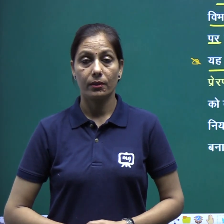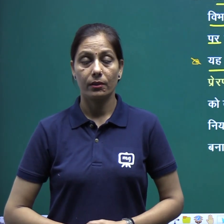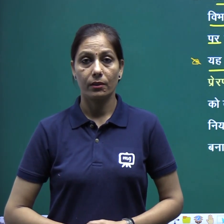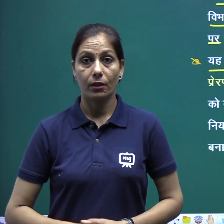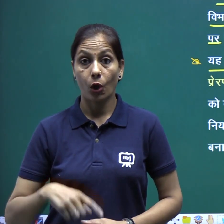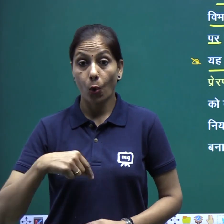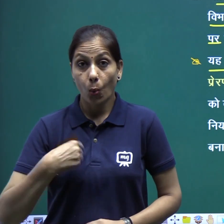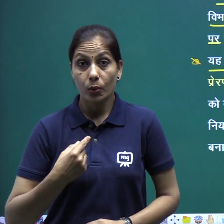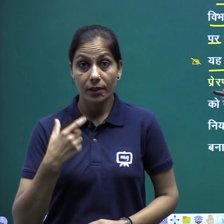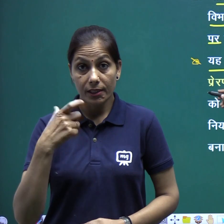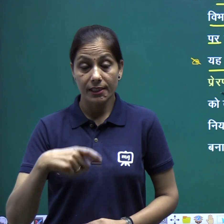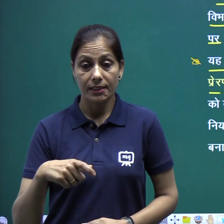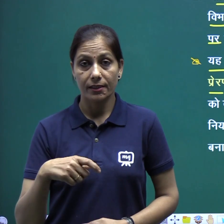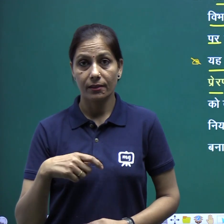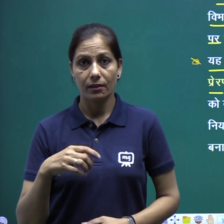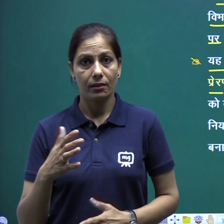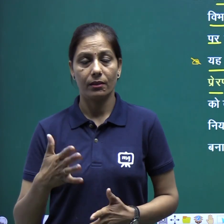स्वाभाविक प्रेरणा,